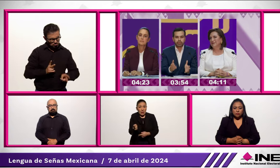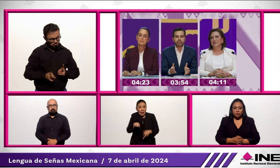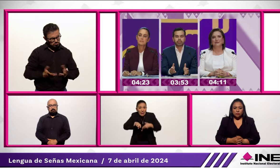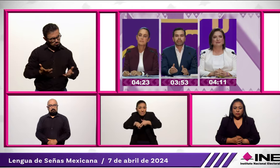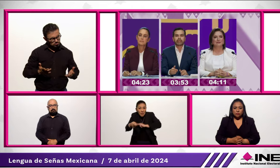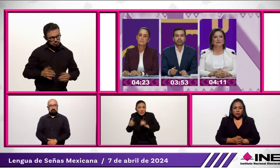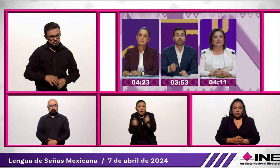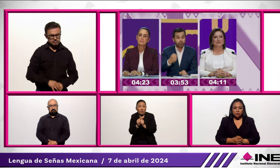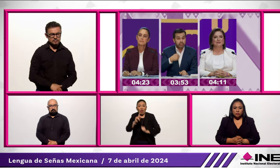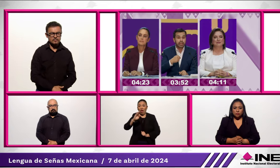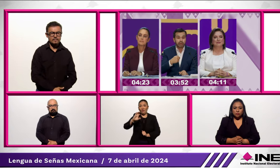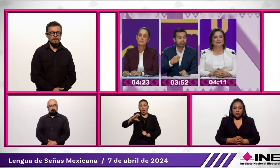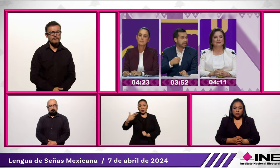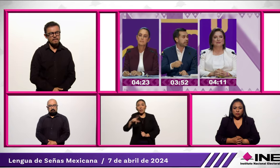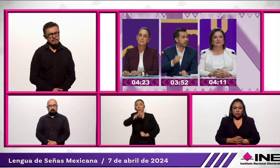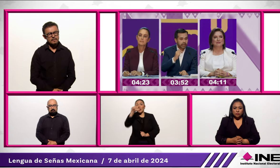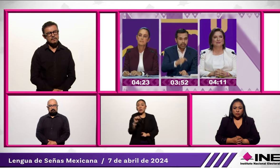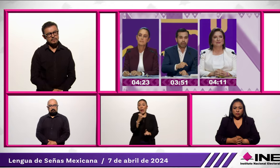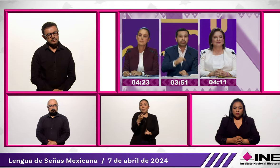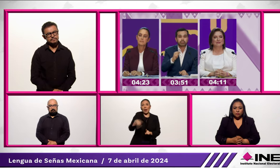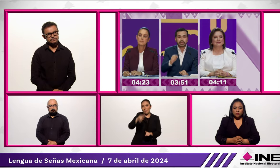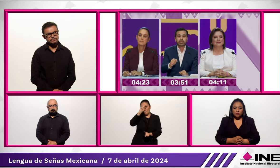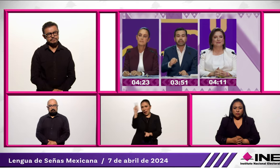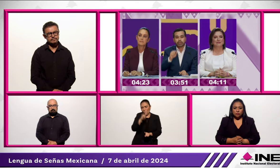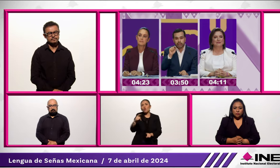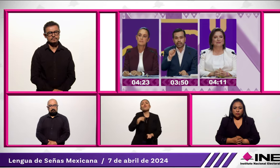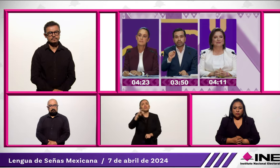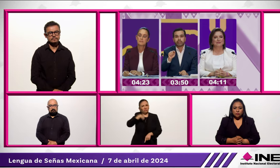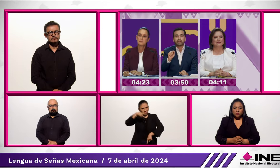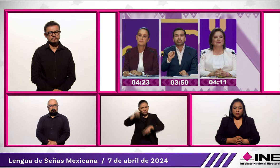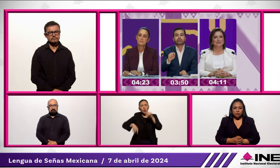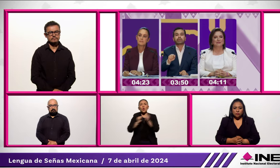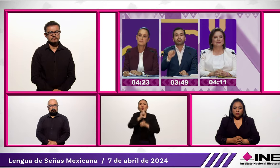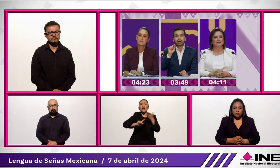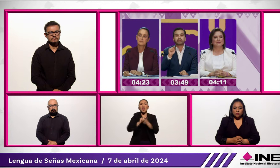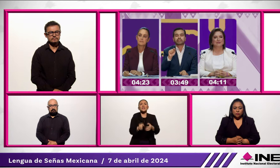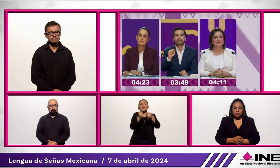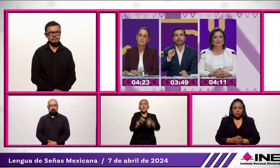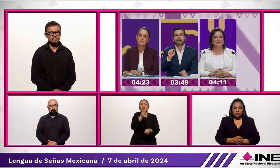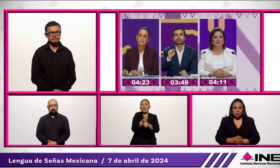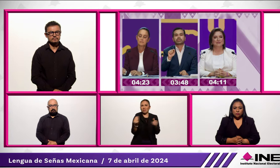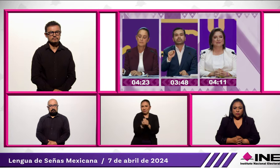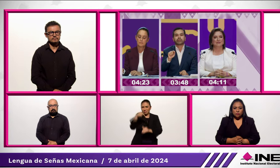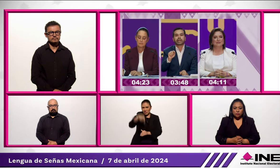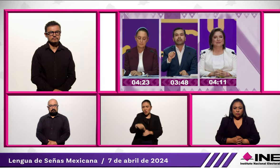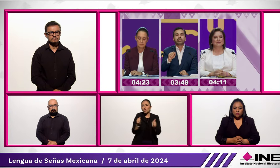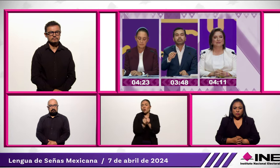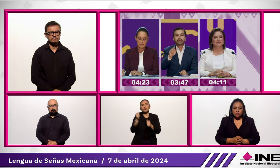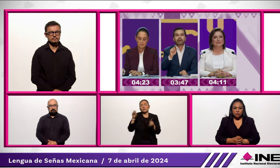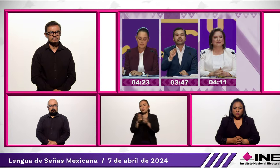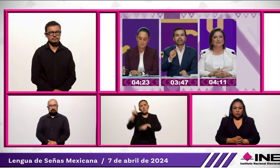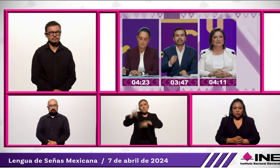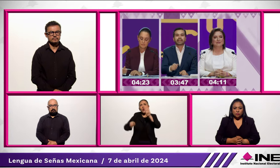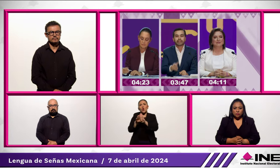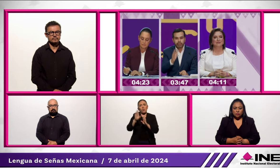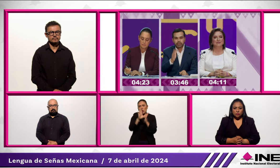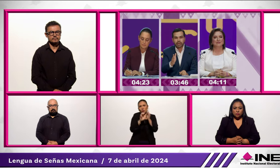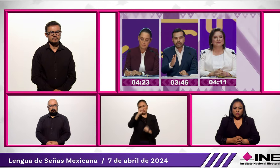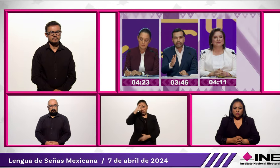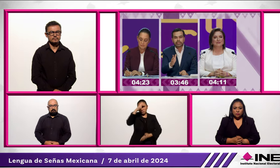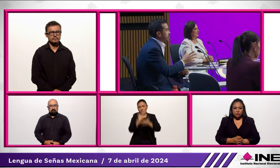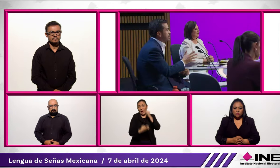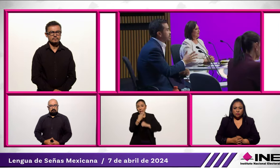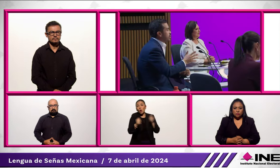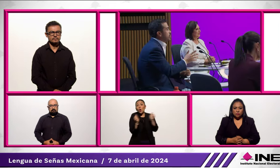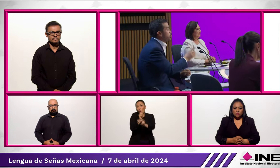la profundizó Peña Nieto. Yo sí la combatí con Calderón y con Peña Nieto en la Ley de Seguridad Interior. Logramos que se declarara inconstitucional, pero hay que tenerle respeto a